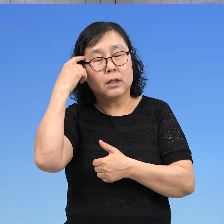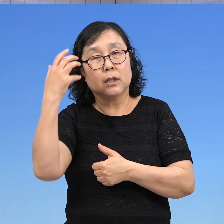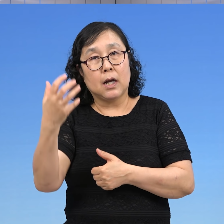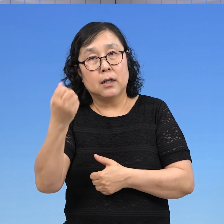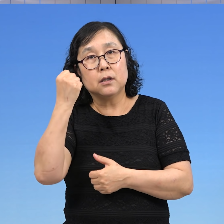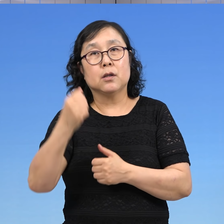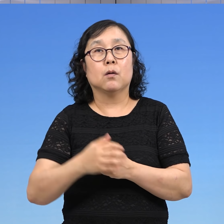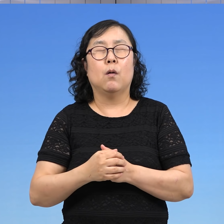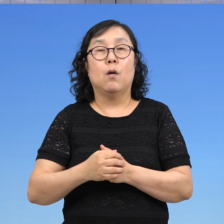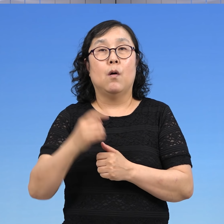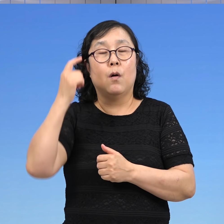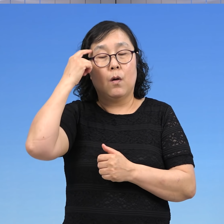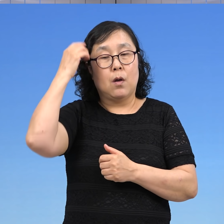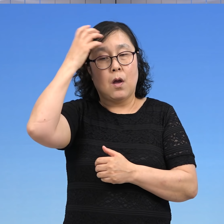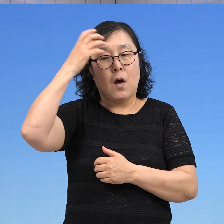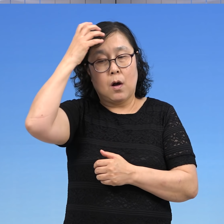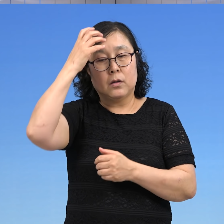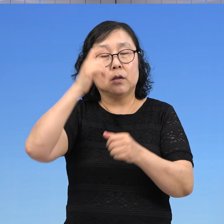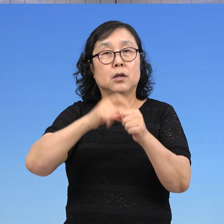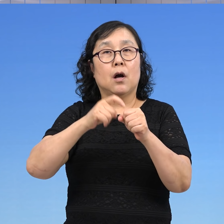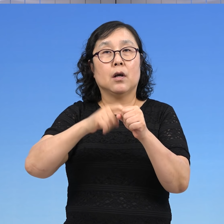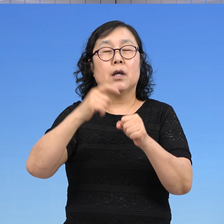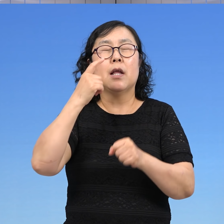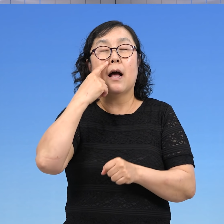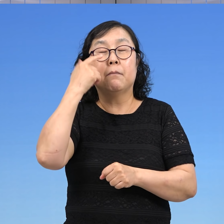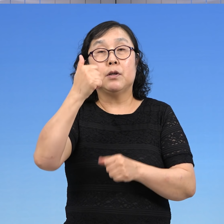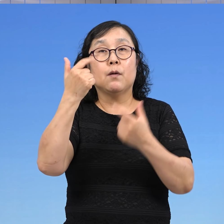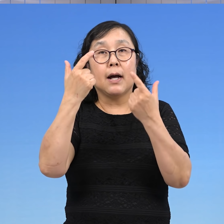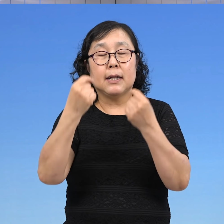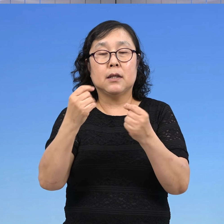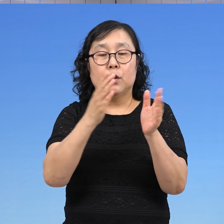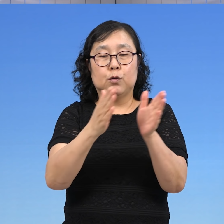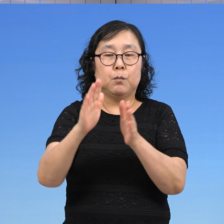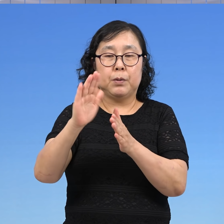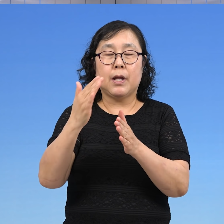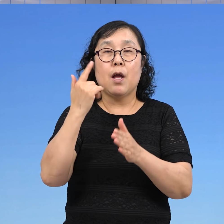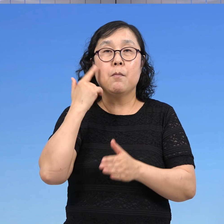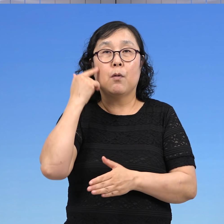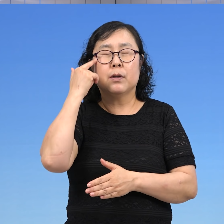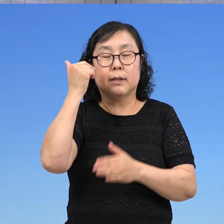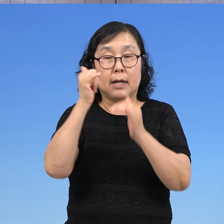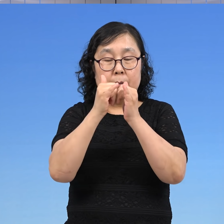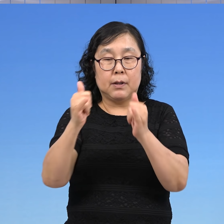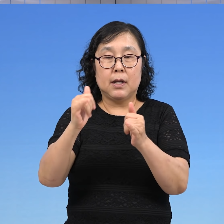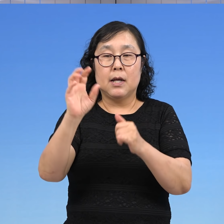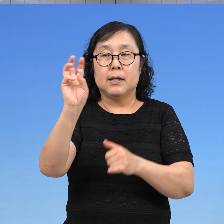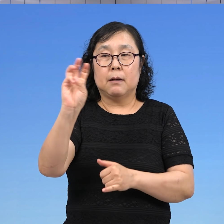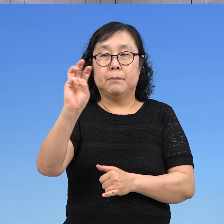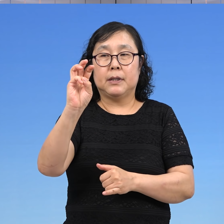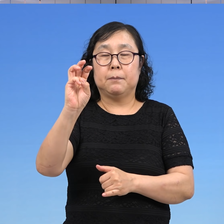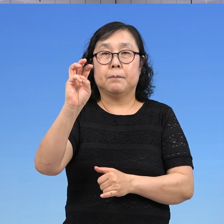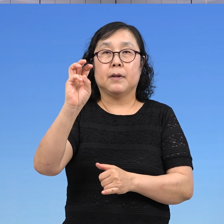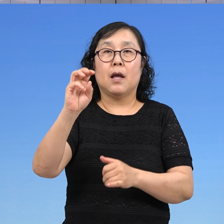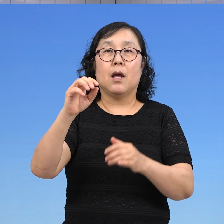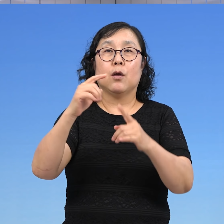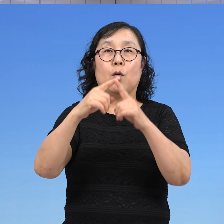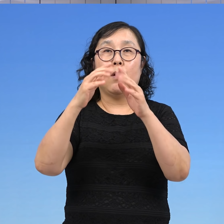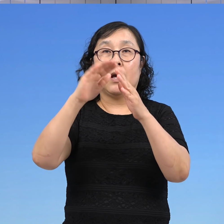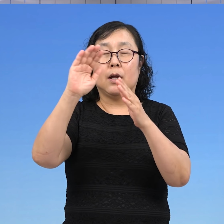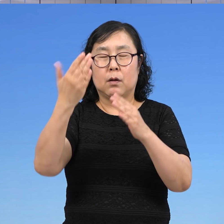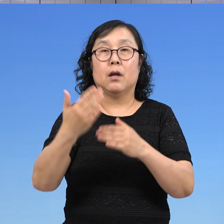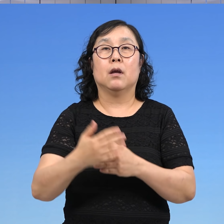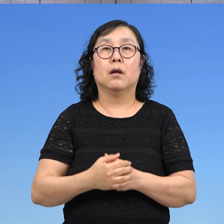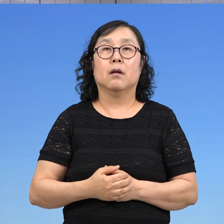가지고 영적인 아버지와 같은 마음을 가지고 준비해 목사님들이 지 스럽게 교회로 나누고 그리고